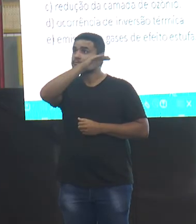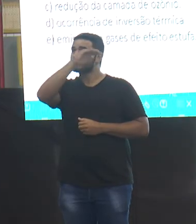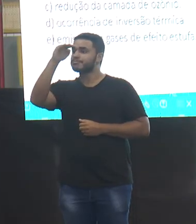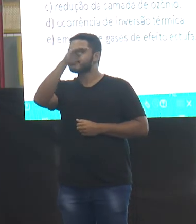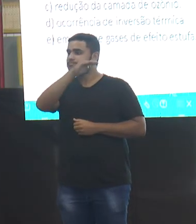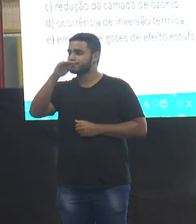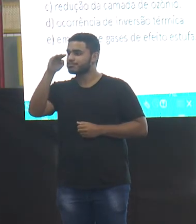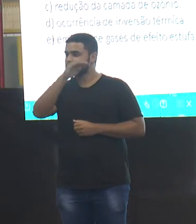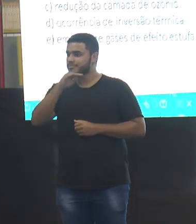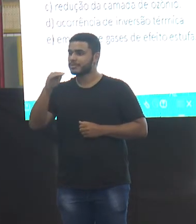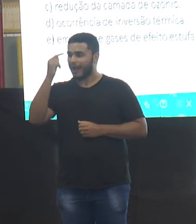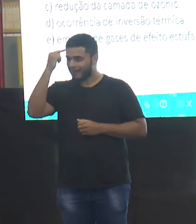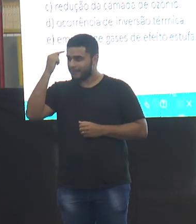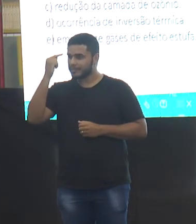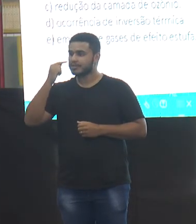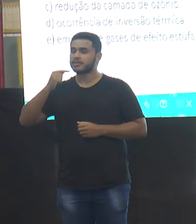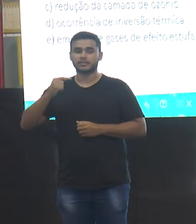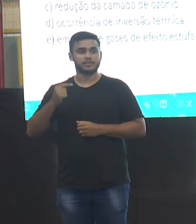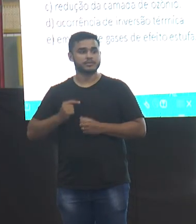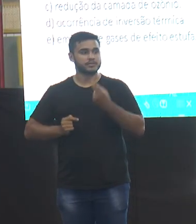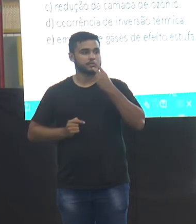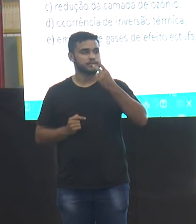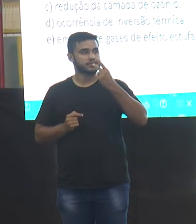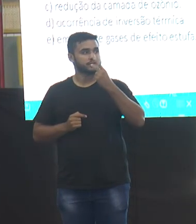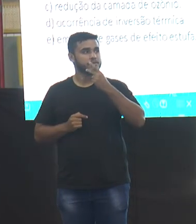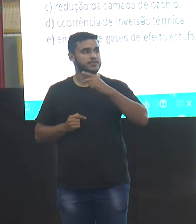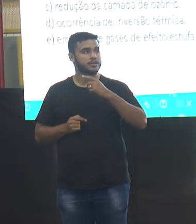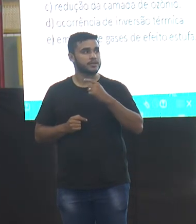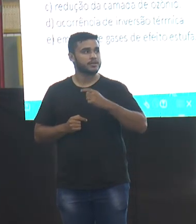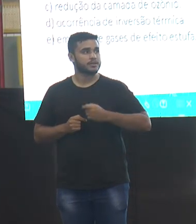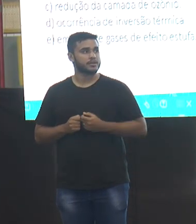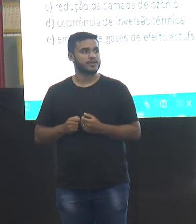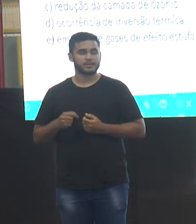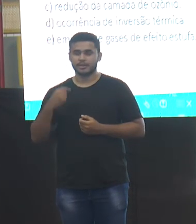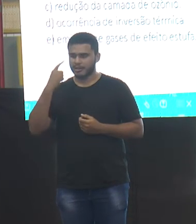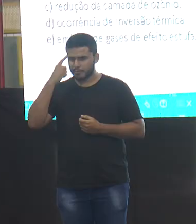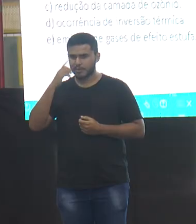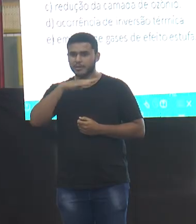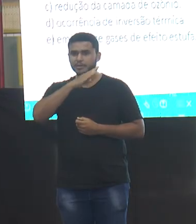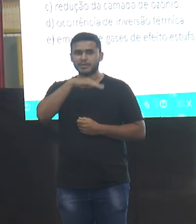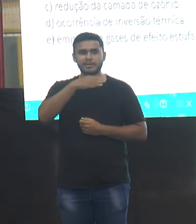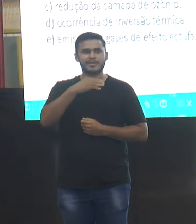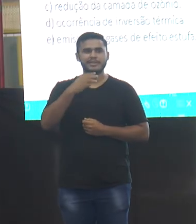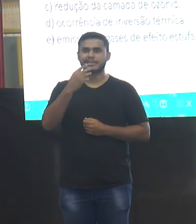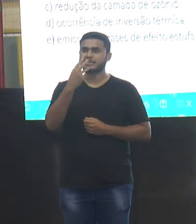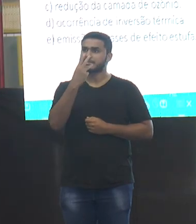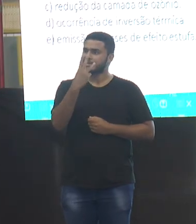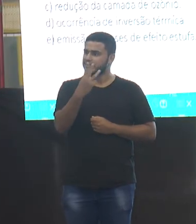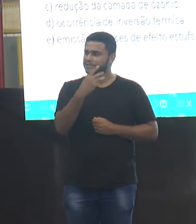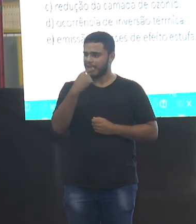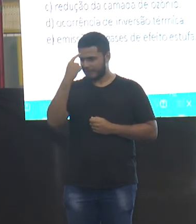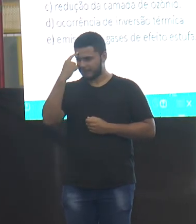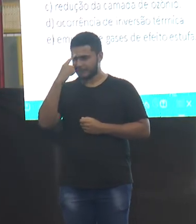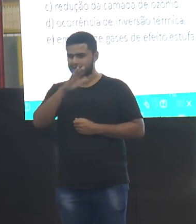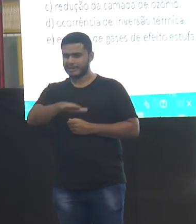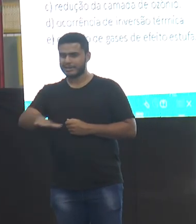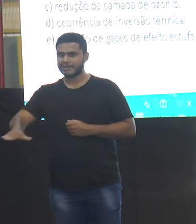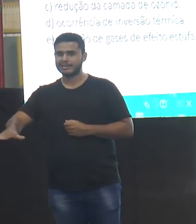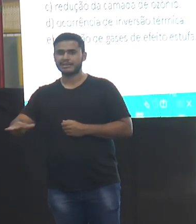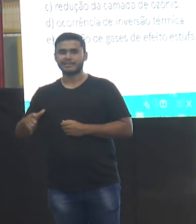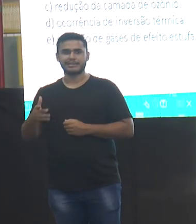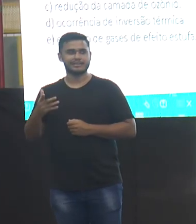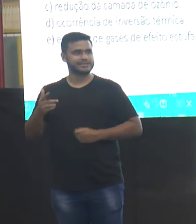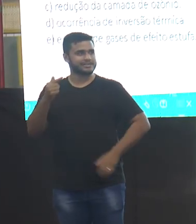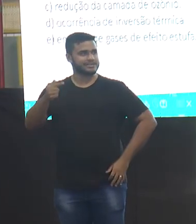né? Porque os 7 são anões, os porcos são 3. Mas o pessoal usa, aí você vai dizer, porra, nunca